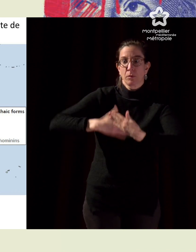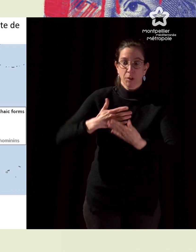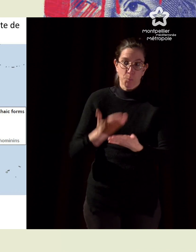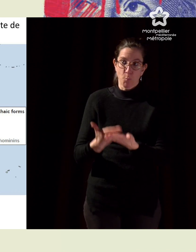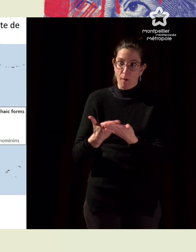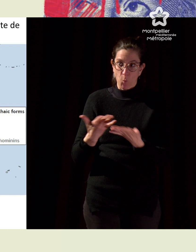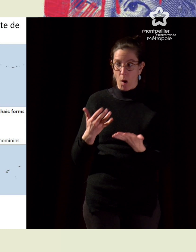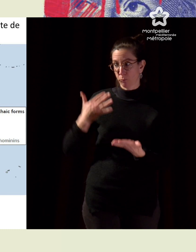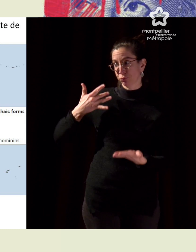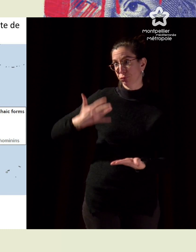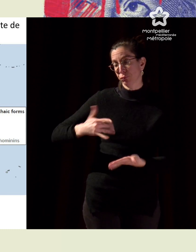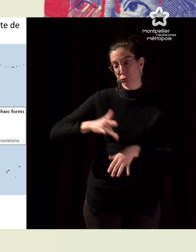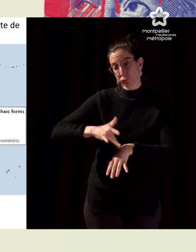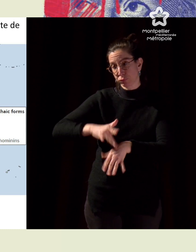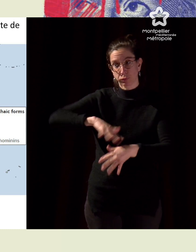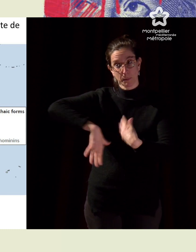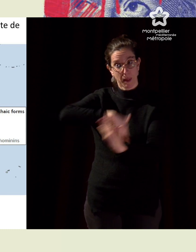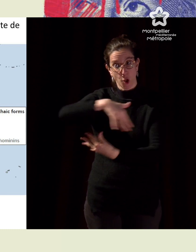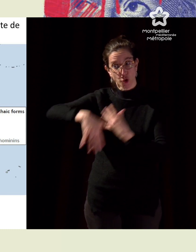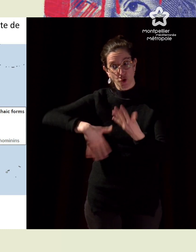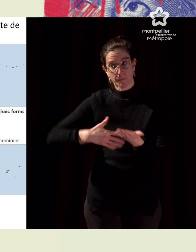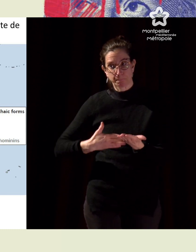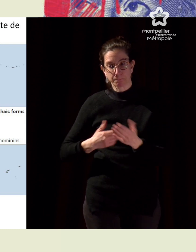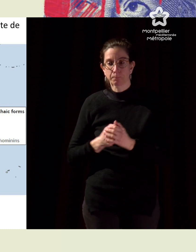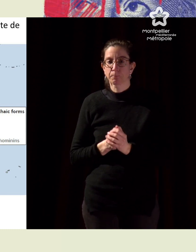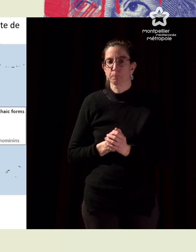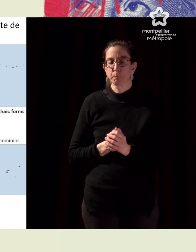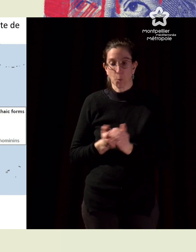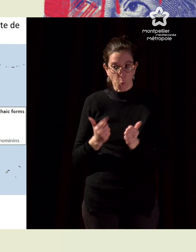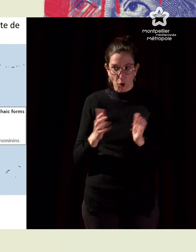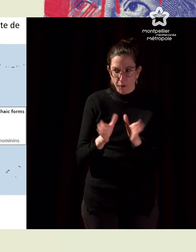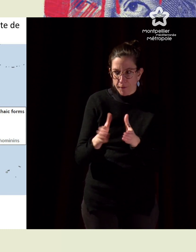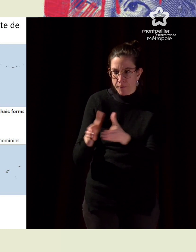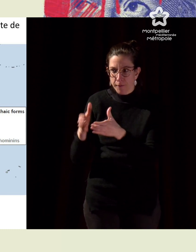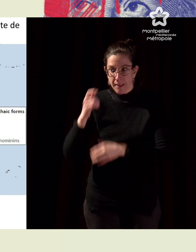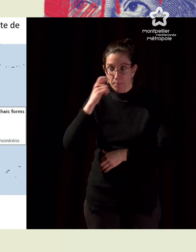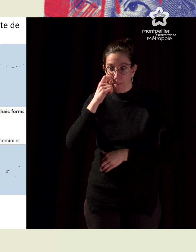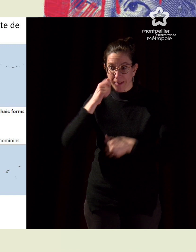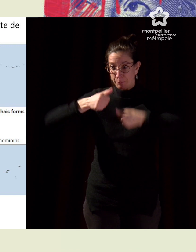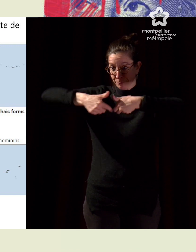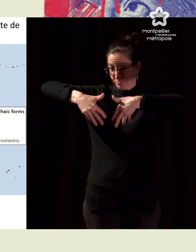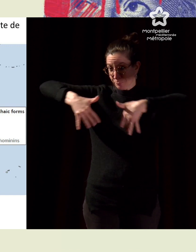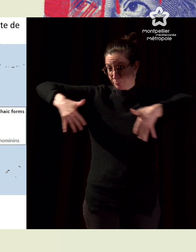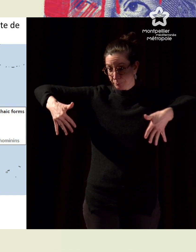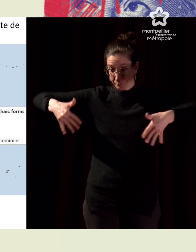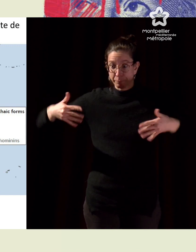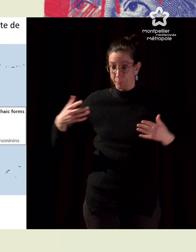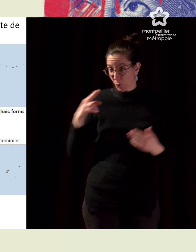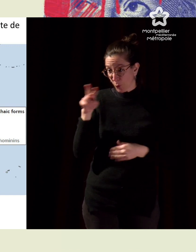mélange. Hein. Donc, avec les différentes espèces de la lignée humaine qu'on a pu rencontrer.